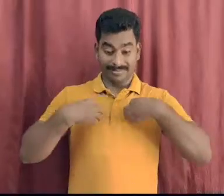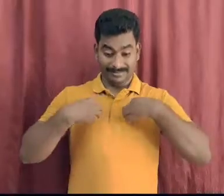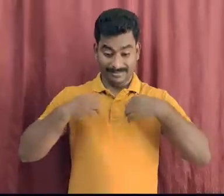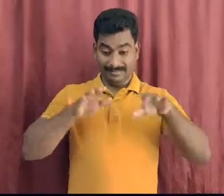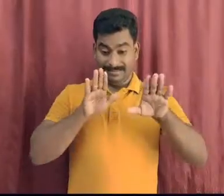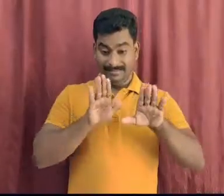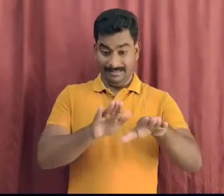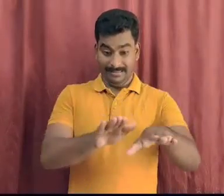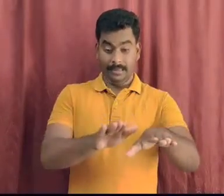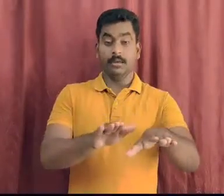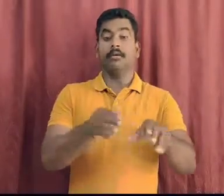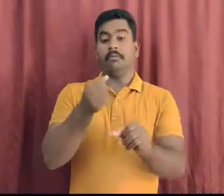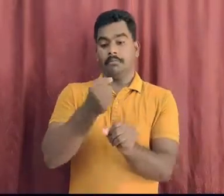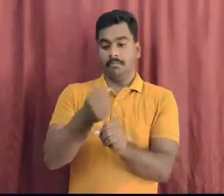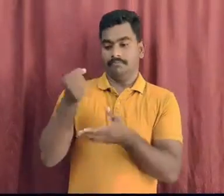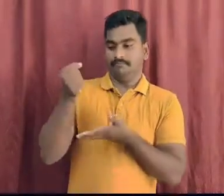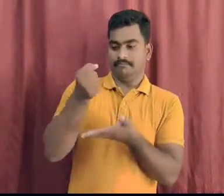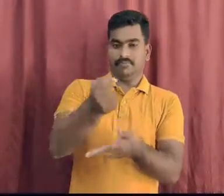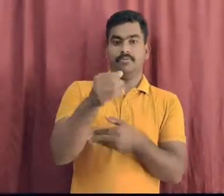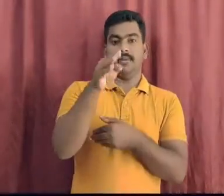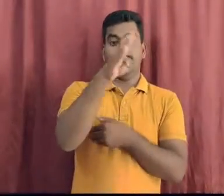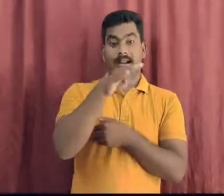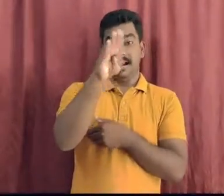തയ്യൽ തൊഴിലാളി ക്ഷേമ ബോർഡിന്